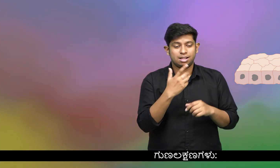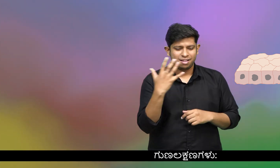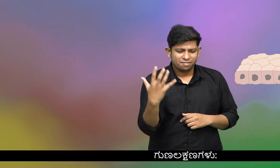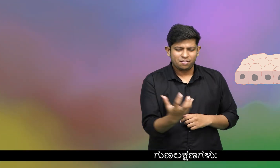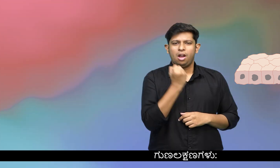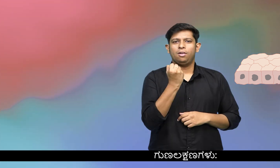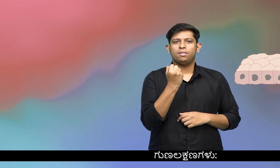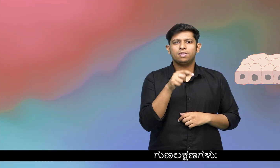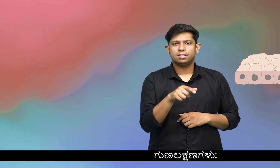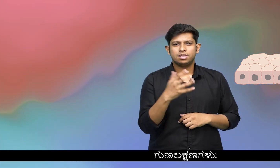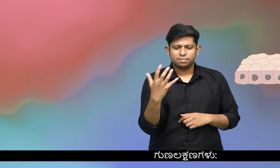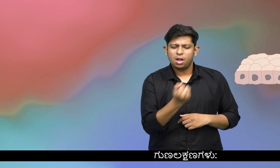ಗುಣಲಕ್ಷಣಗಳು.